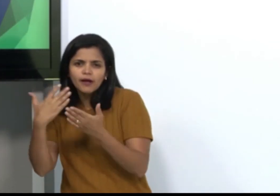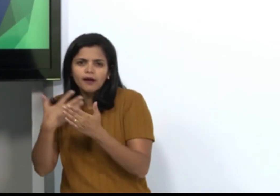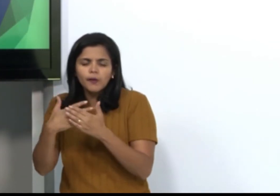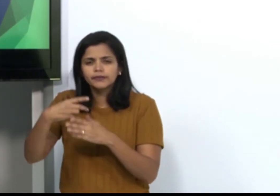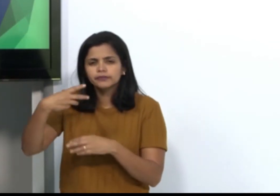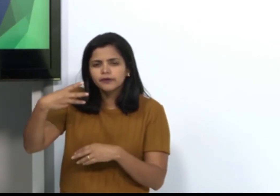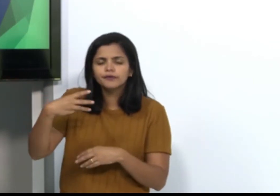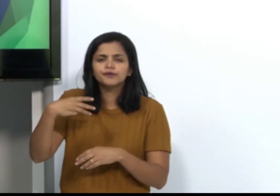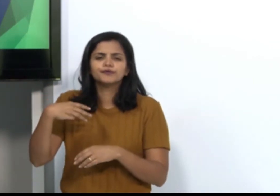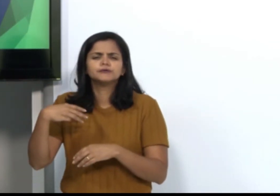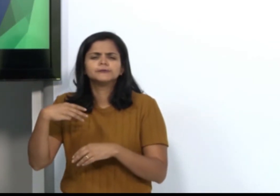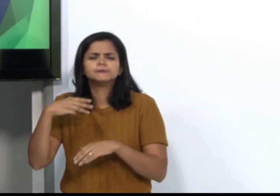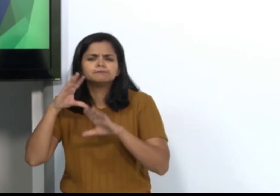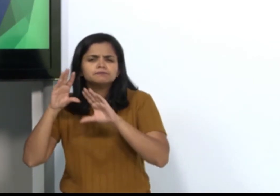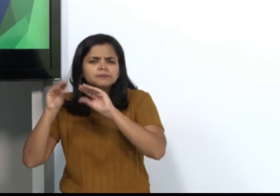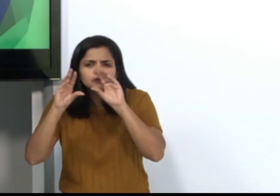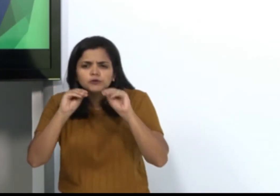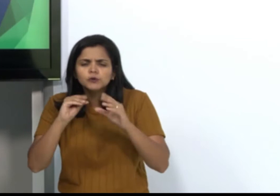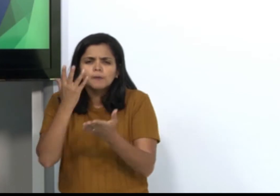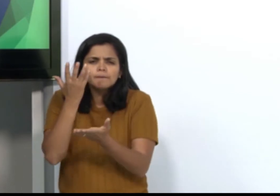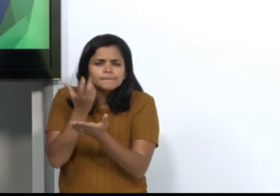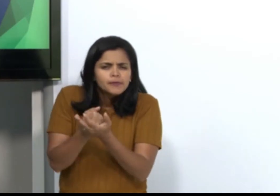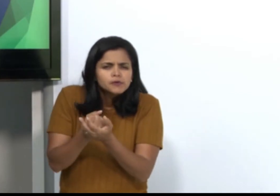Bom, antes vocês já viram a aula 3,